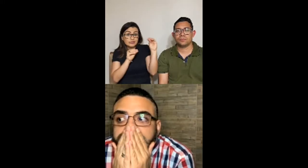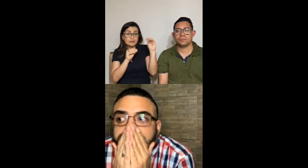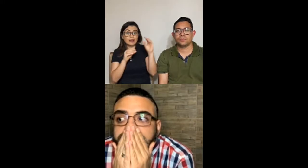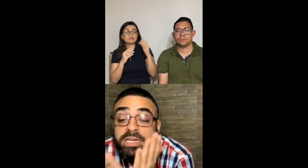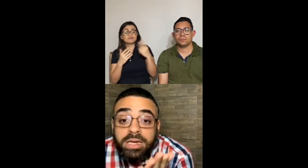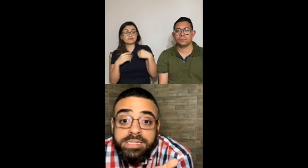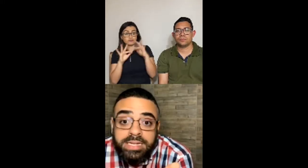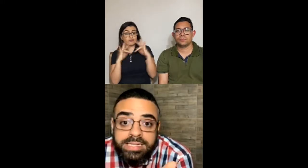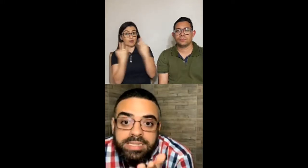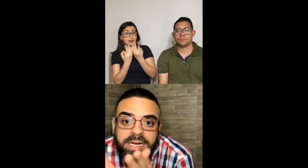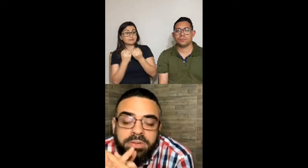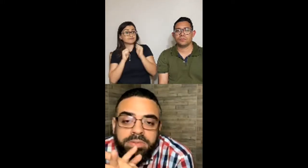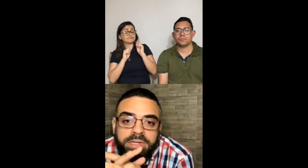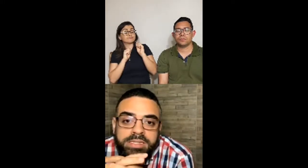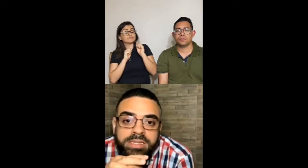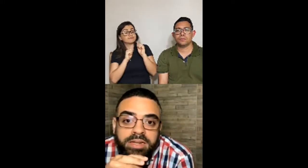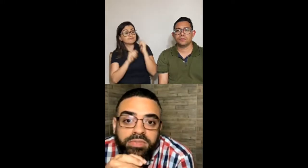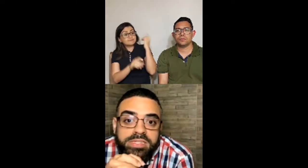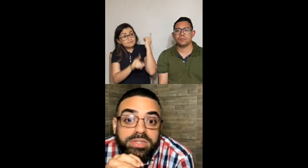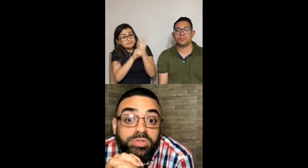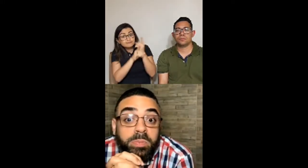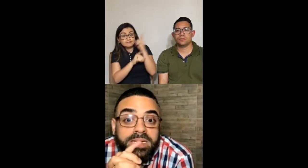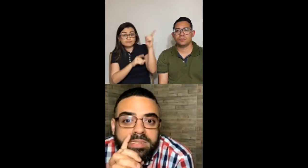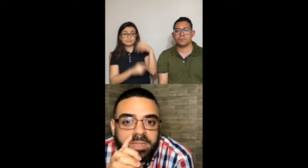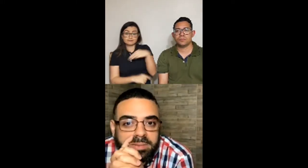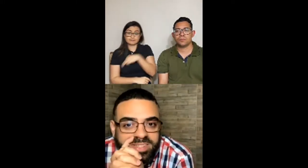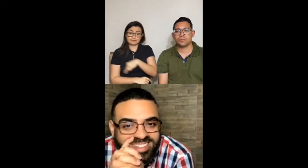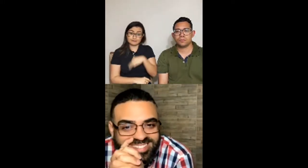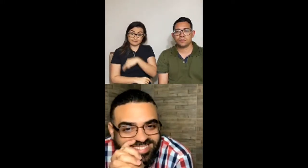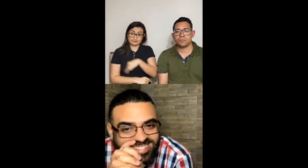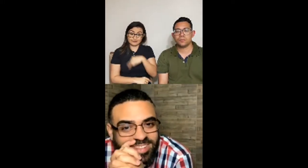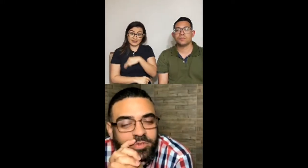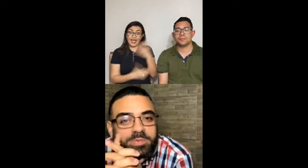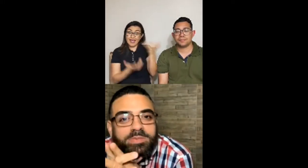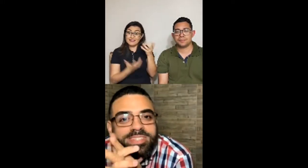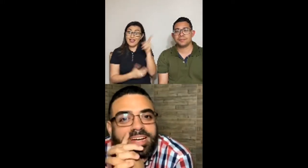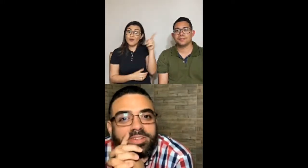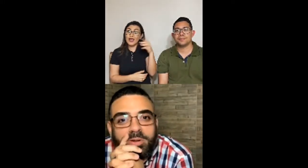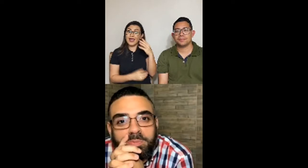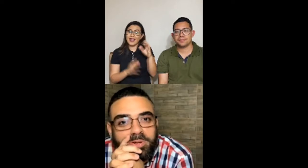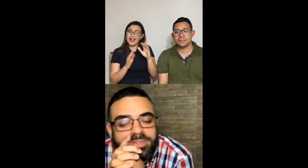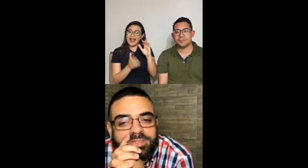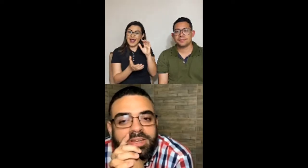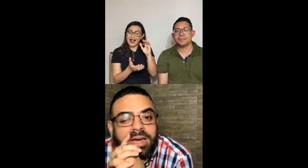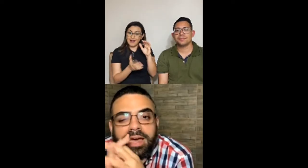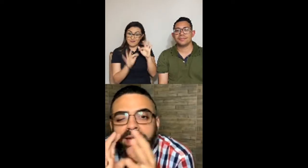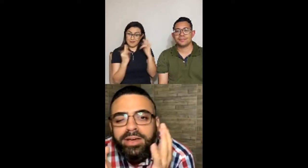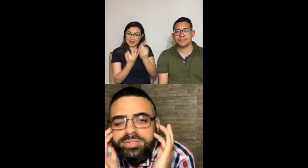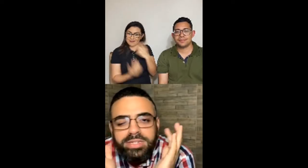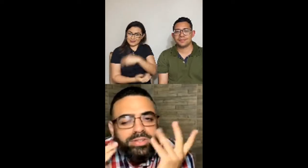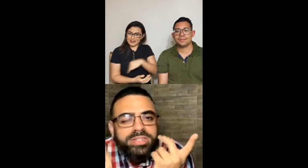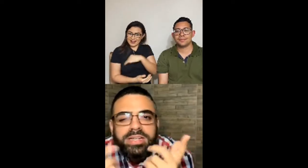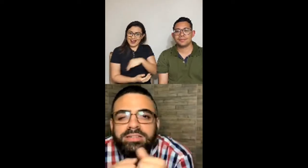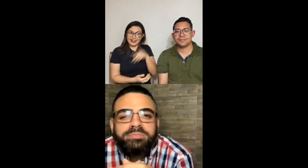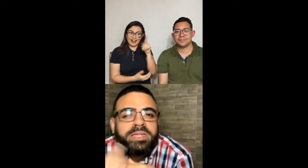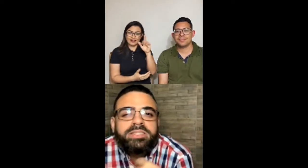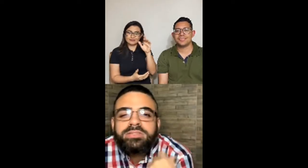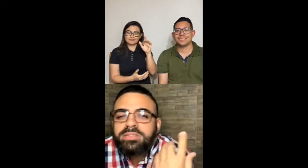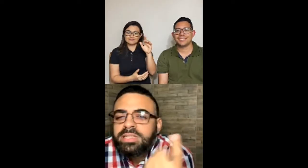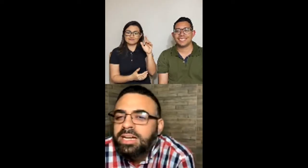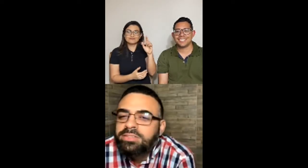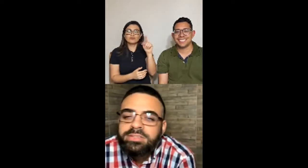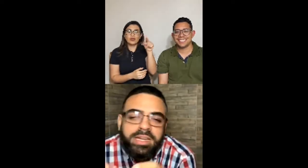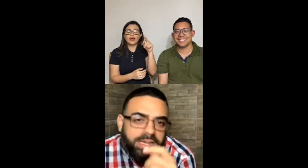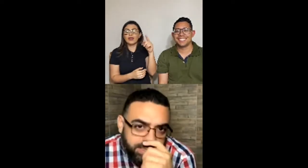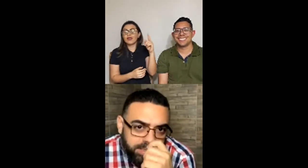assim. Nessa chegada lá, esse casal, eles queriam fazer uma surpresa para mim.